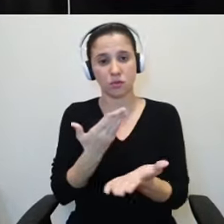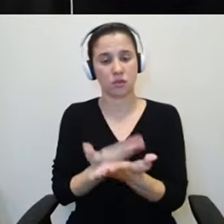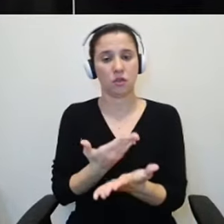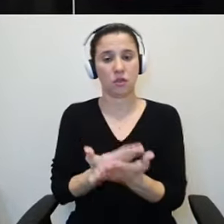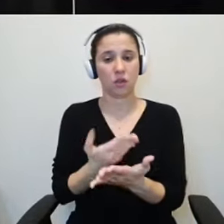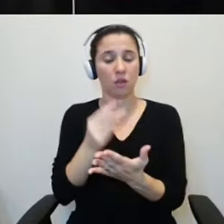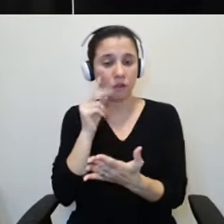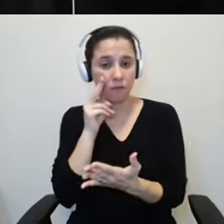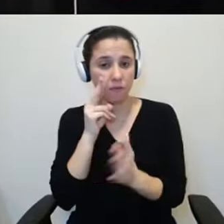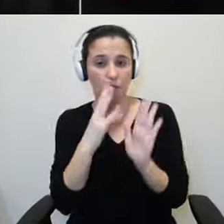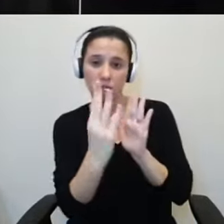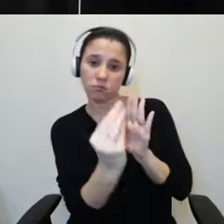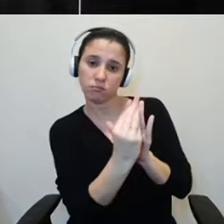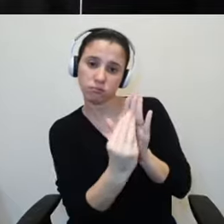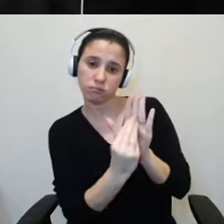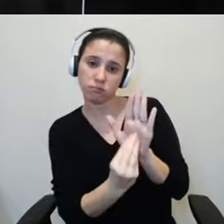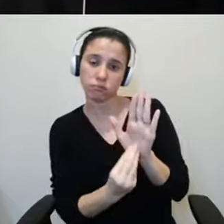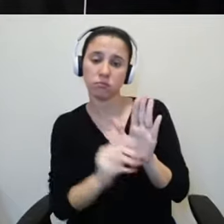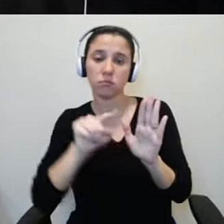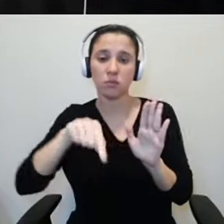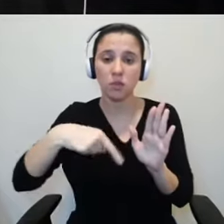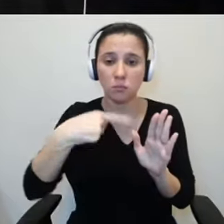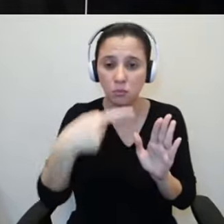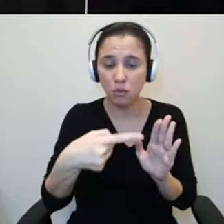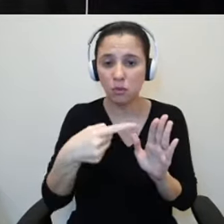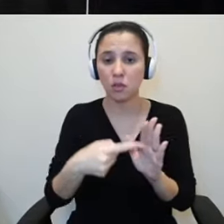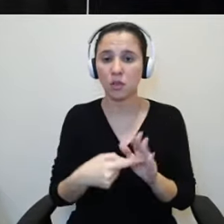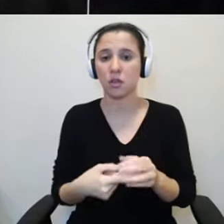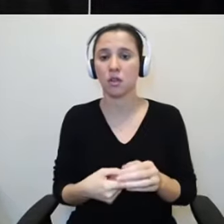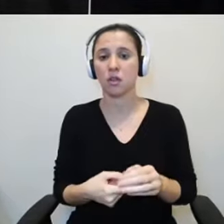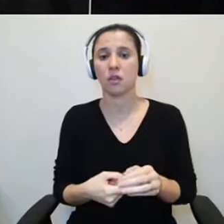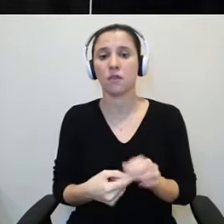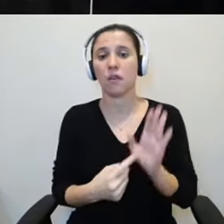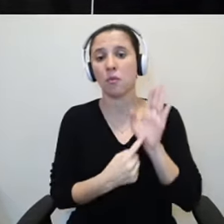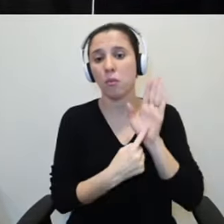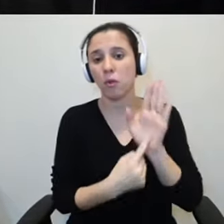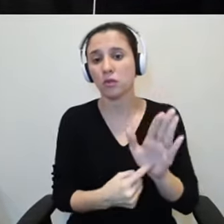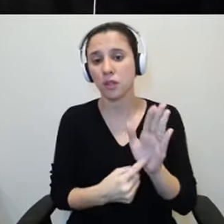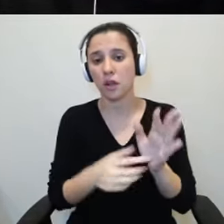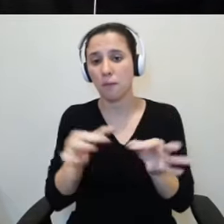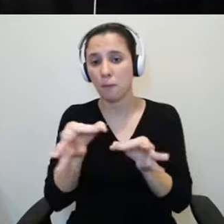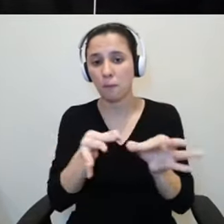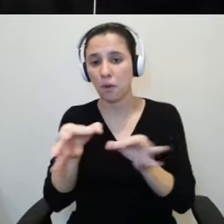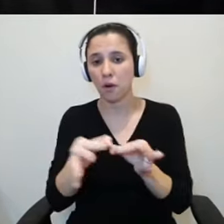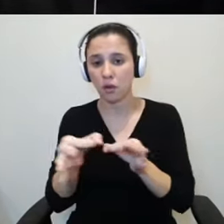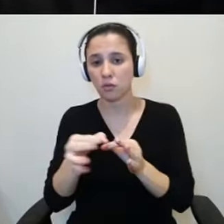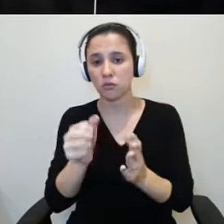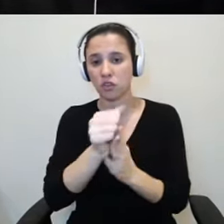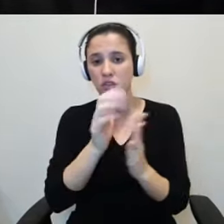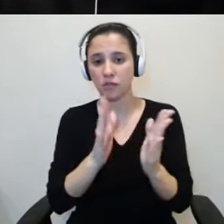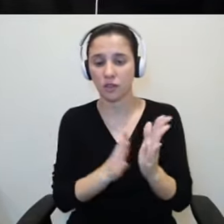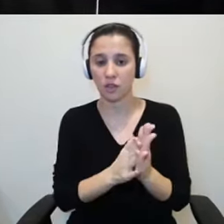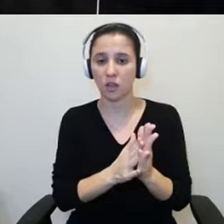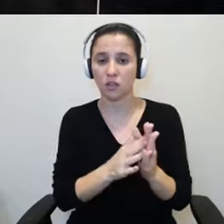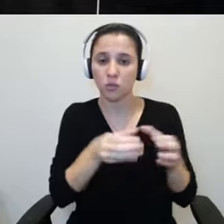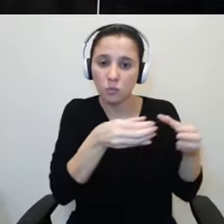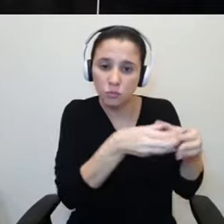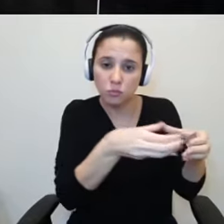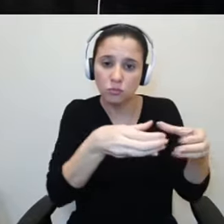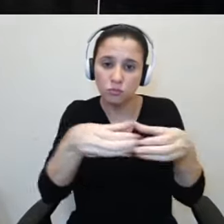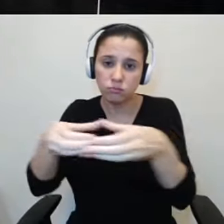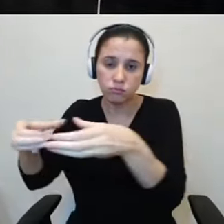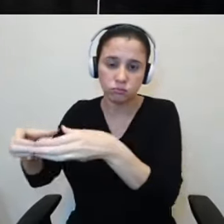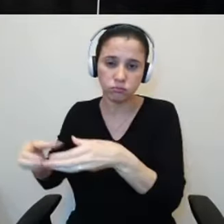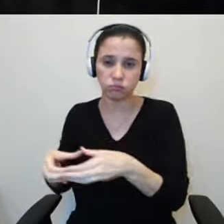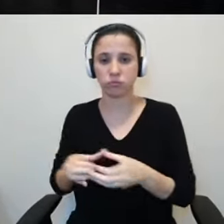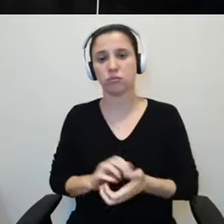do plano de atividades por turma. Vocês vão procurar essas informações. Como fica para quem faz algumas